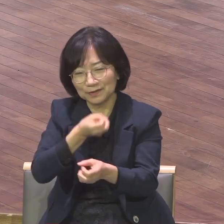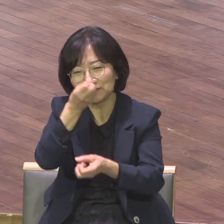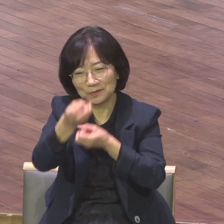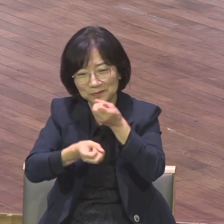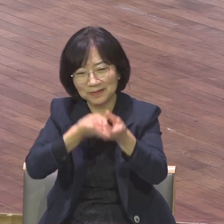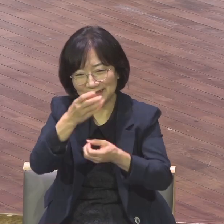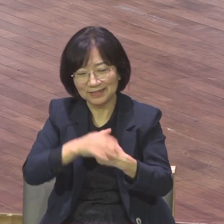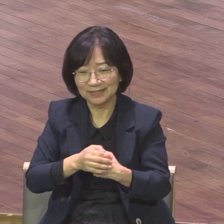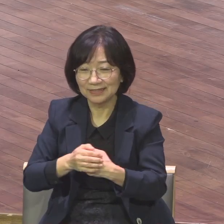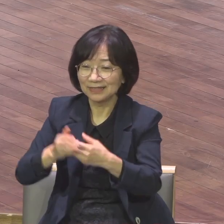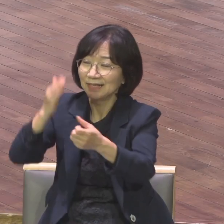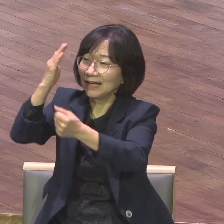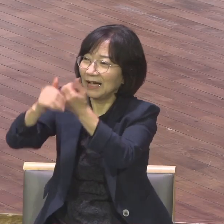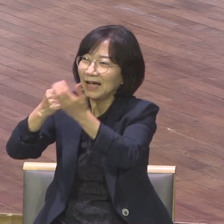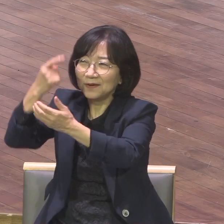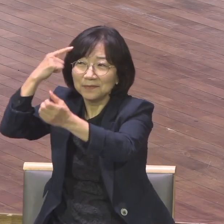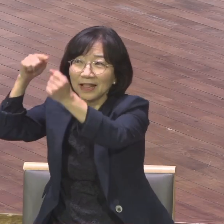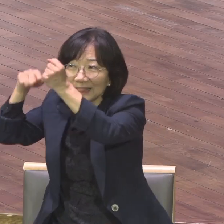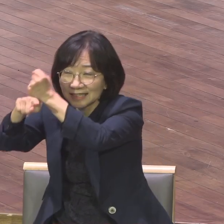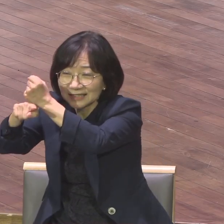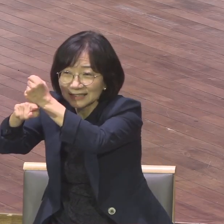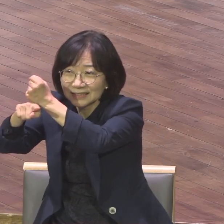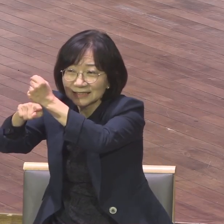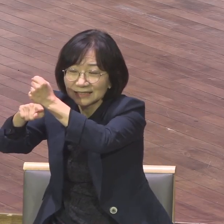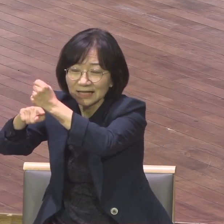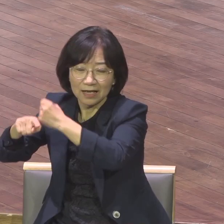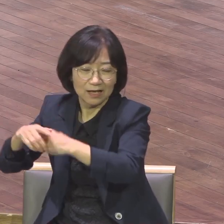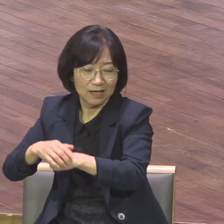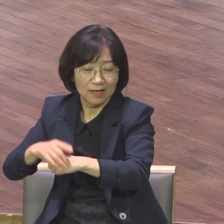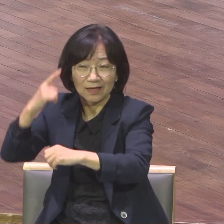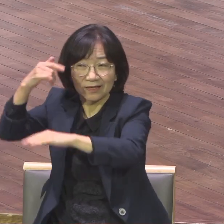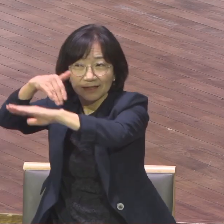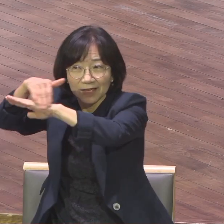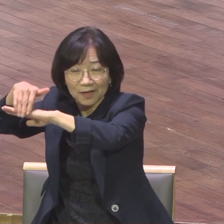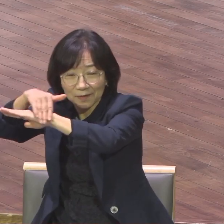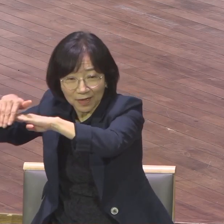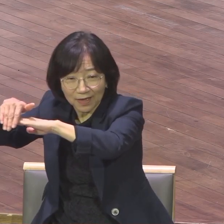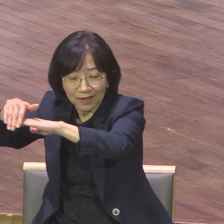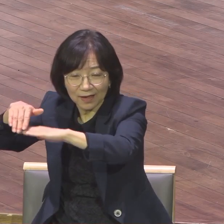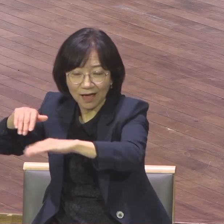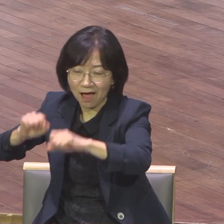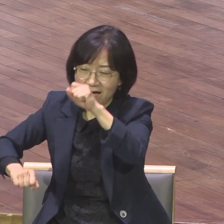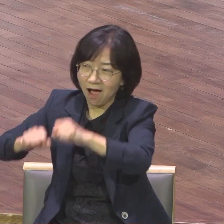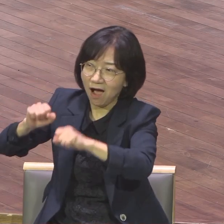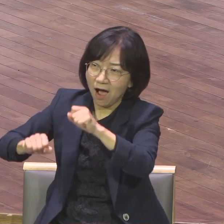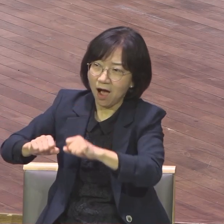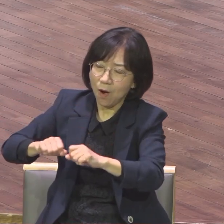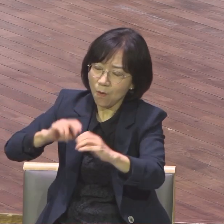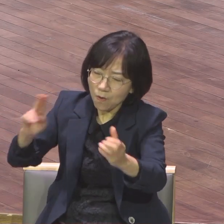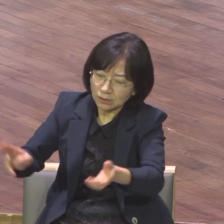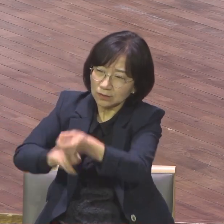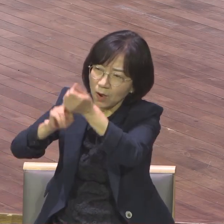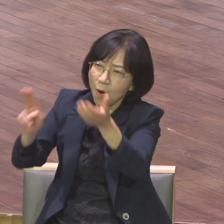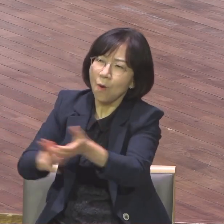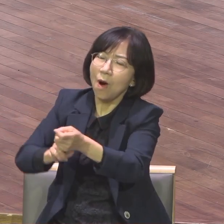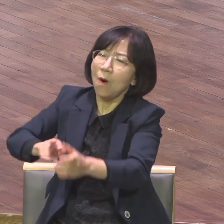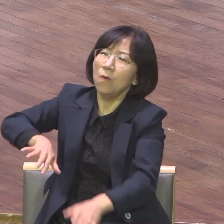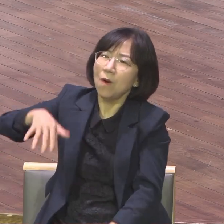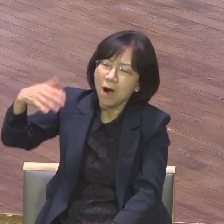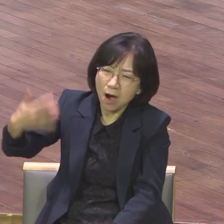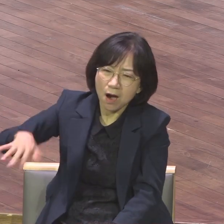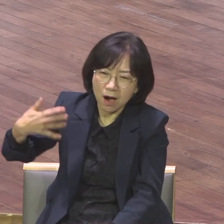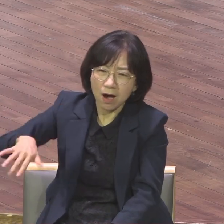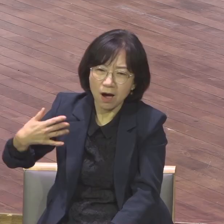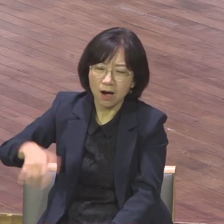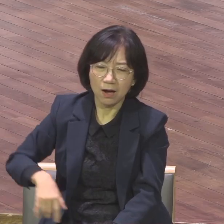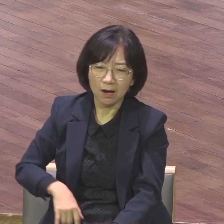하나님의 뜻과 계획 행하신 일이 뭐야? 한마디로 신묘막측하다는 거죠. 셀 수가 없다는 거.